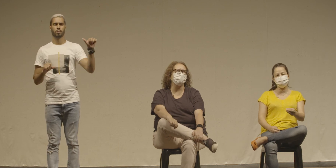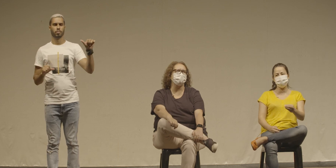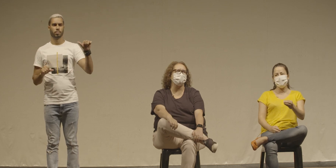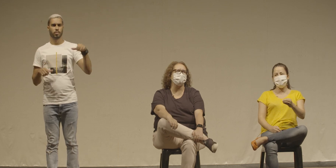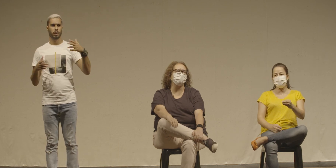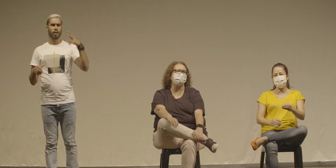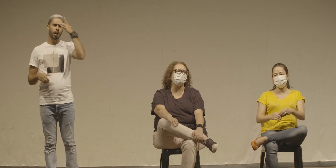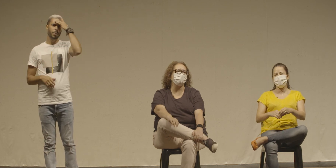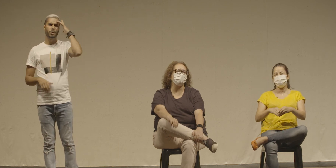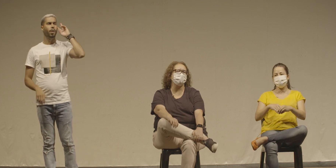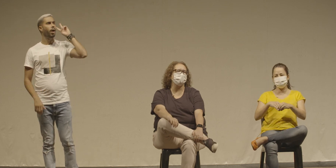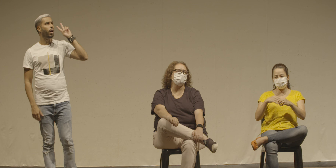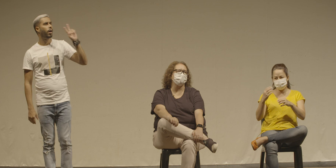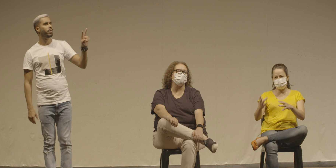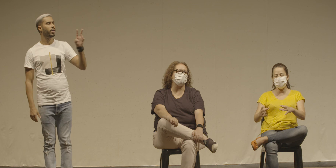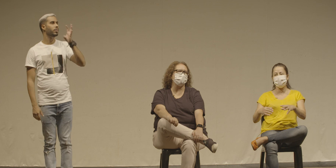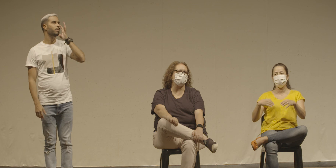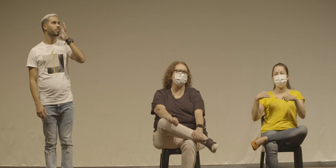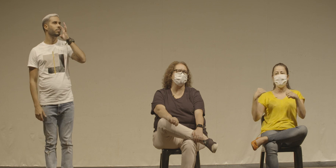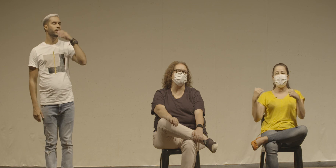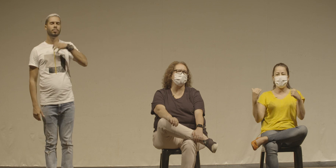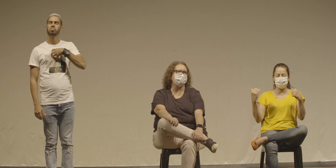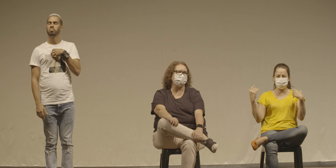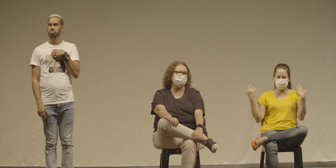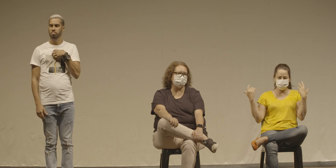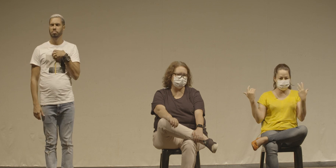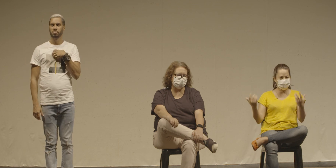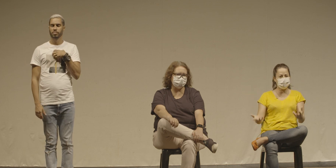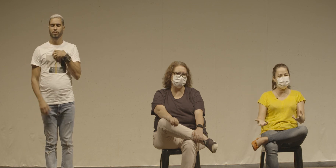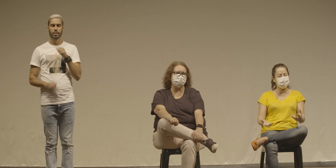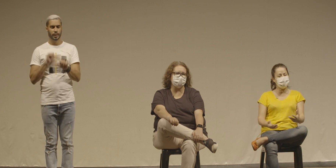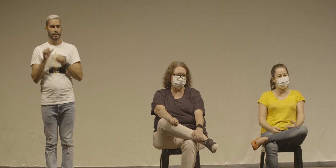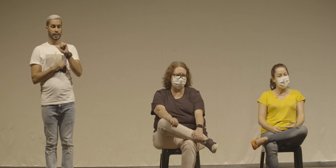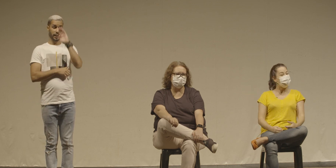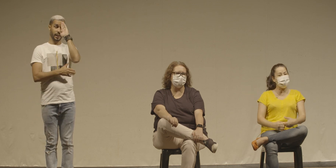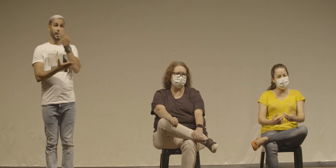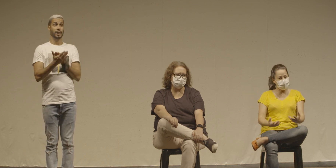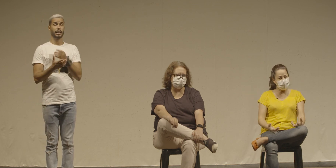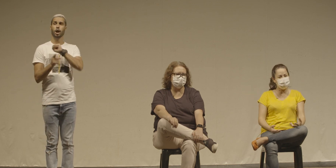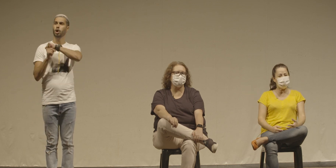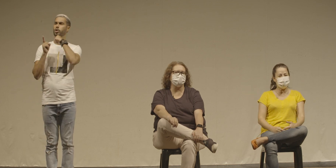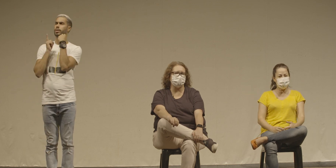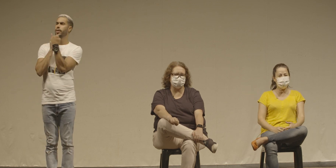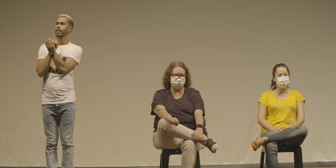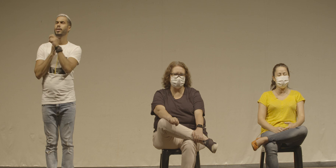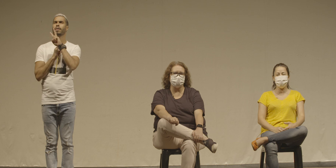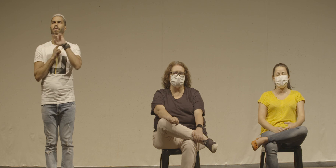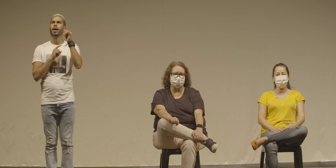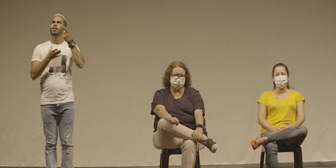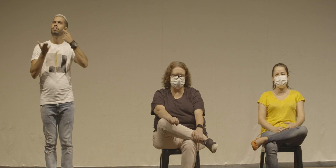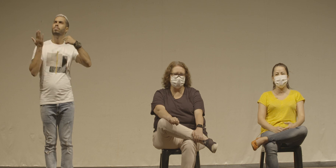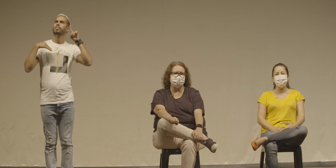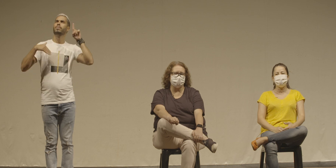e se sinta transformado e acredite que a sociedade vai melhorar por conta disso. A